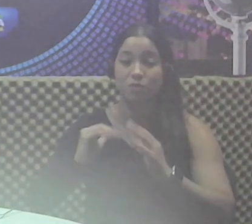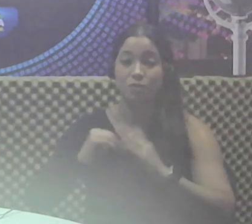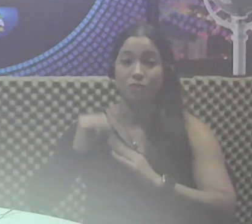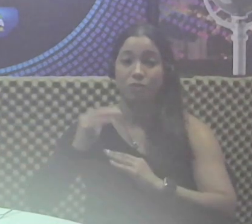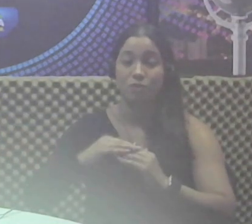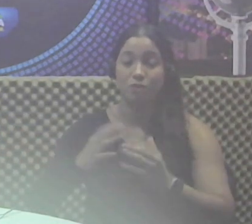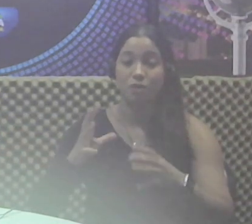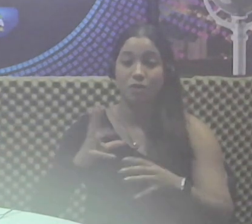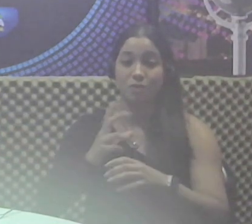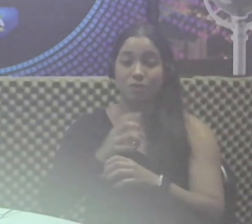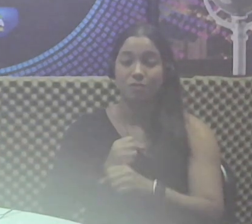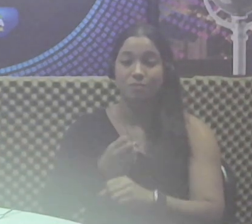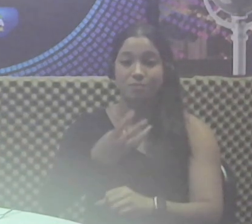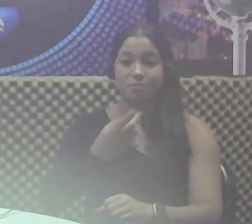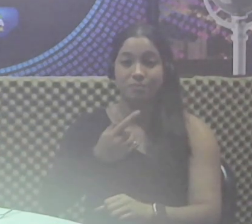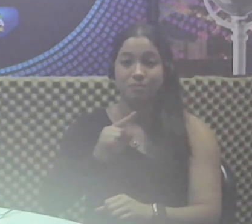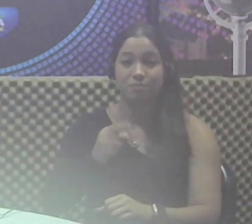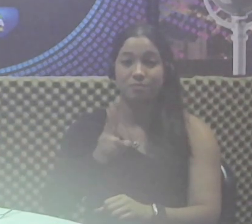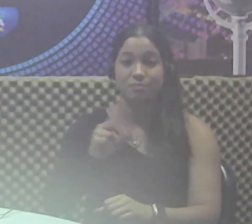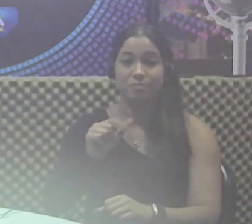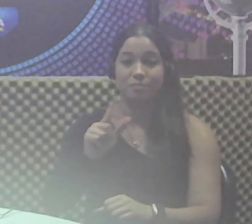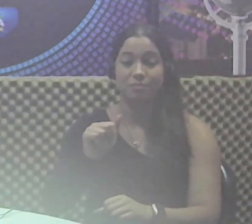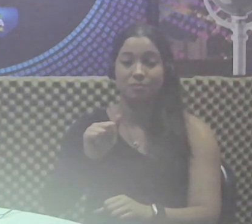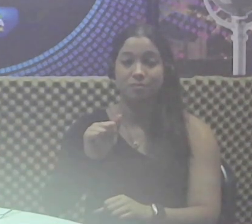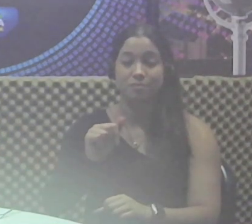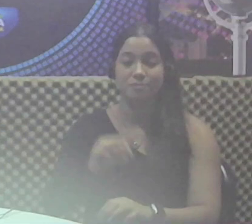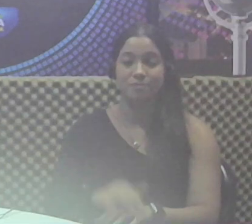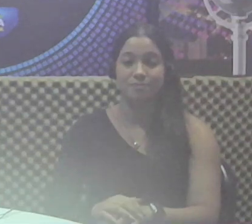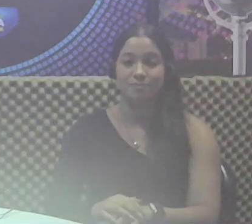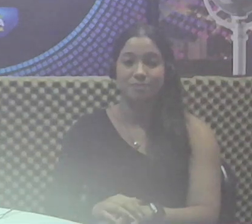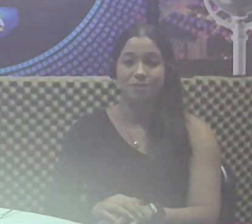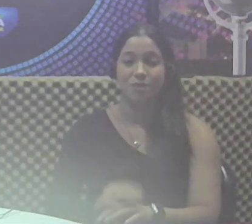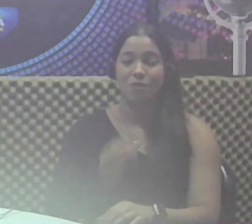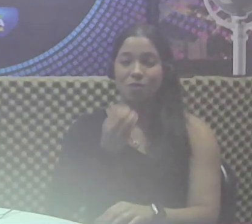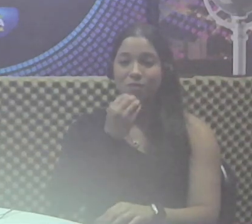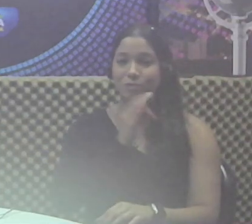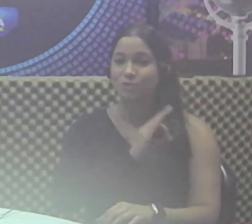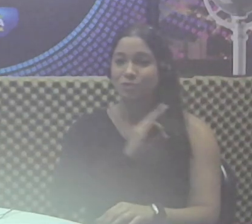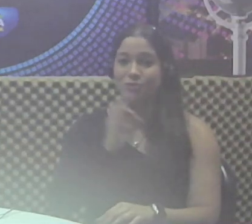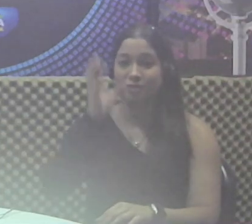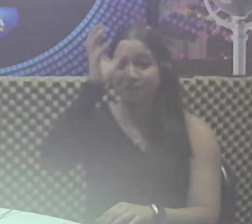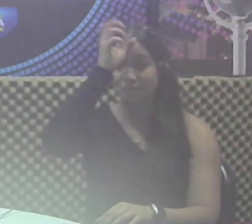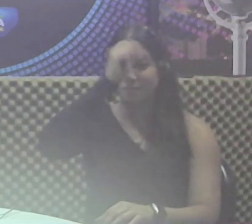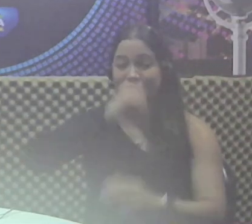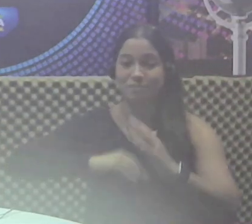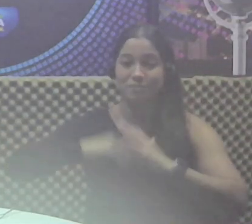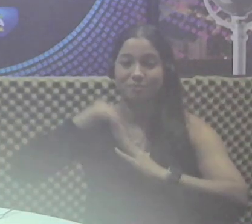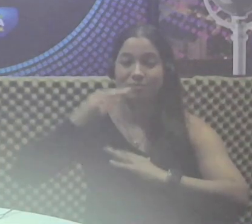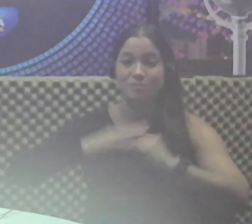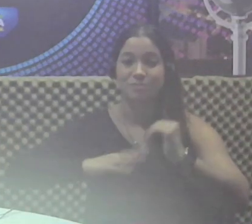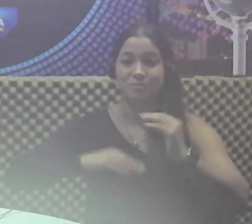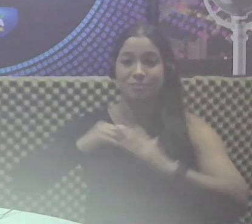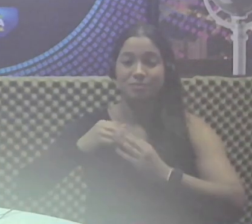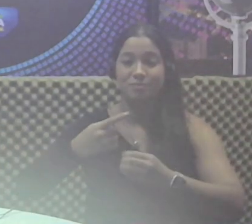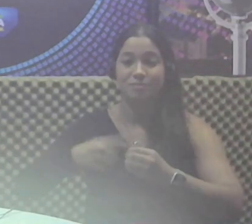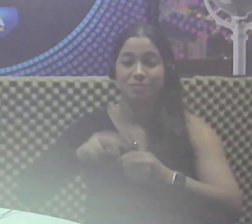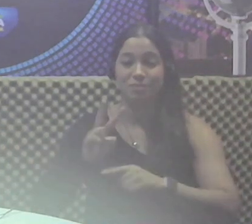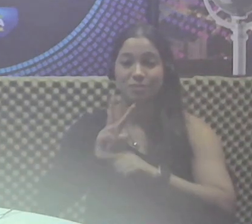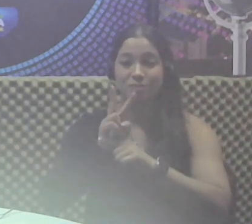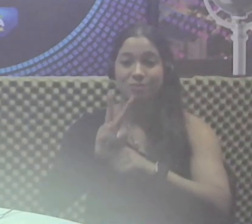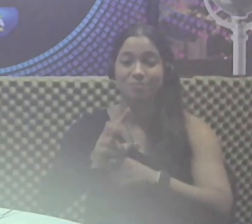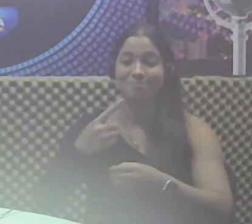105, totalizando mais de 37 mil vagas oferecidas. É uma oportunidade show para quem quer aprender uma profissão. Uma cidade que